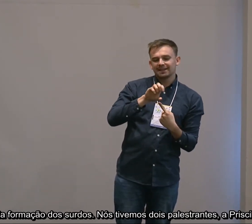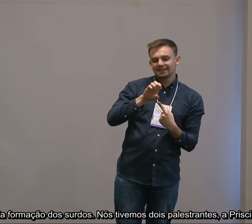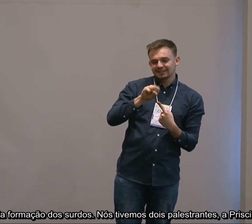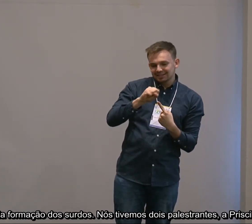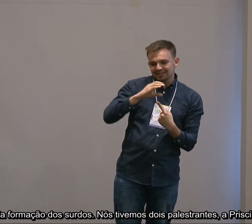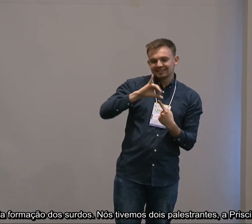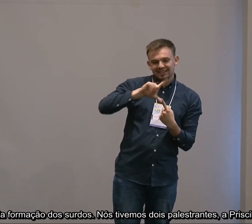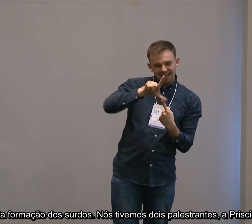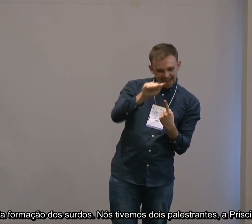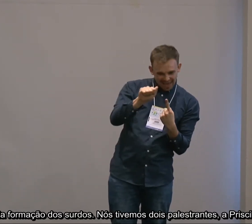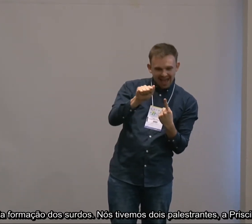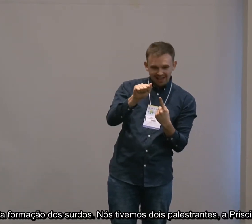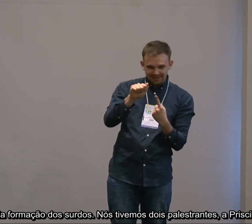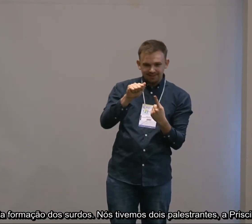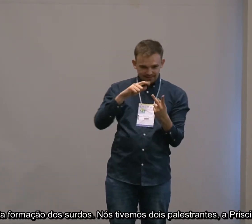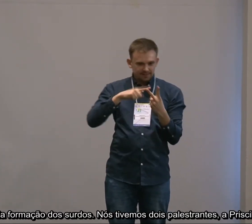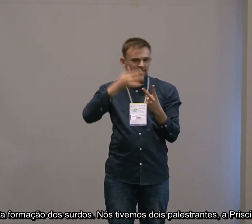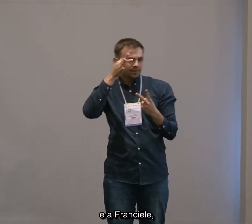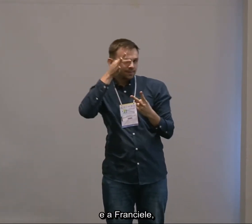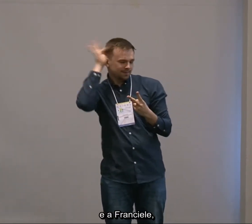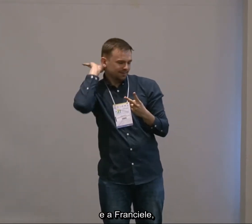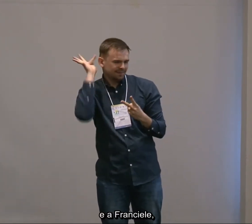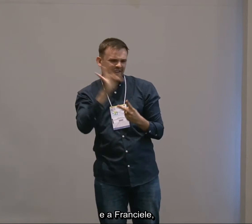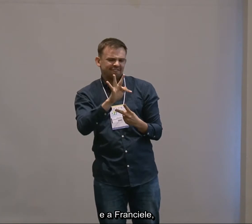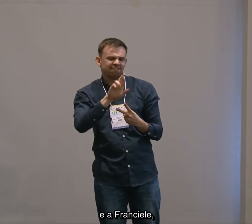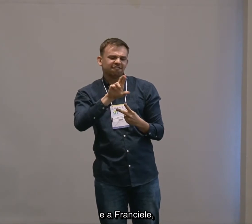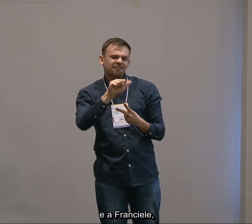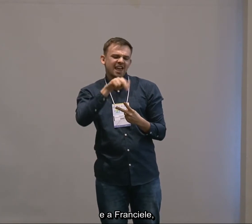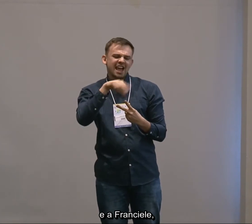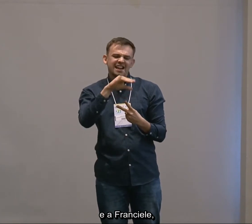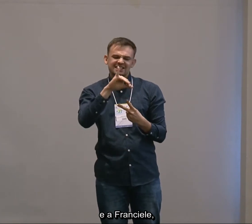Priscila a Priscila e também a Franciele